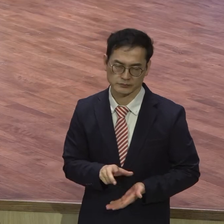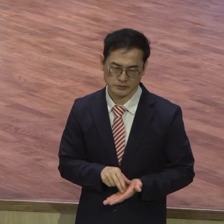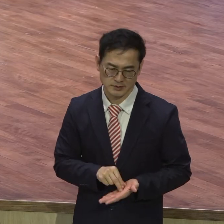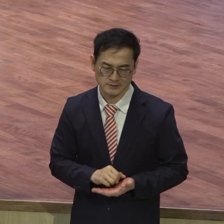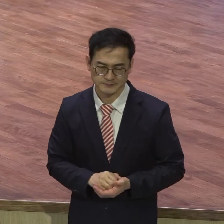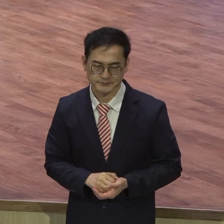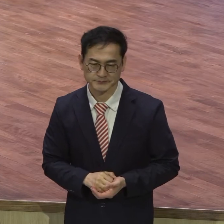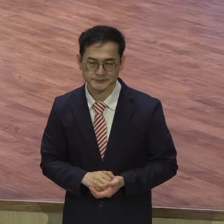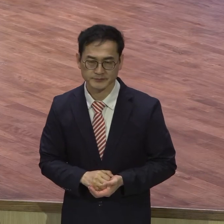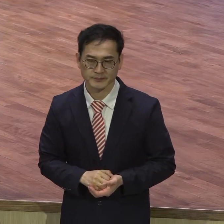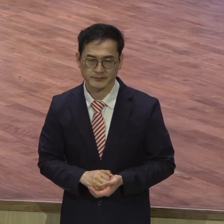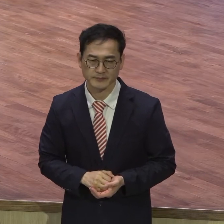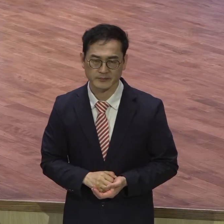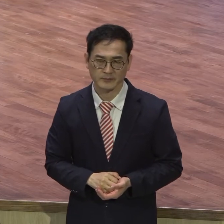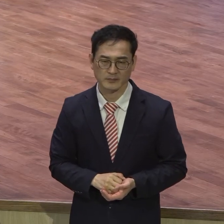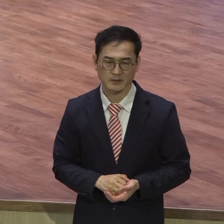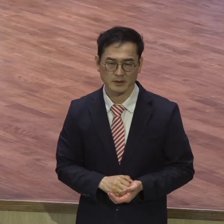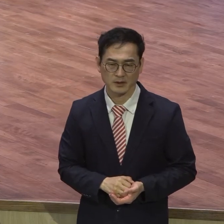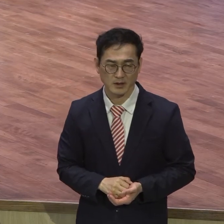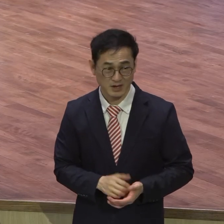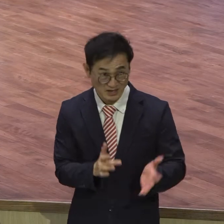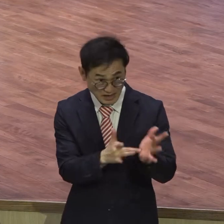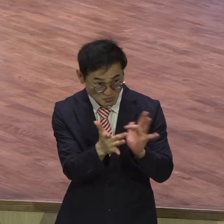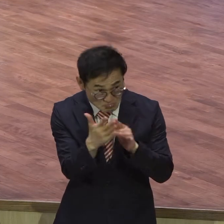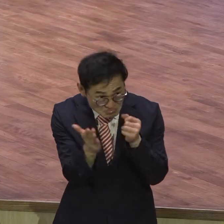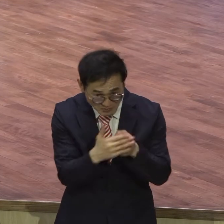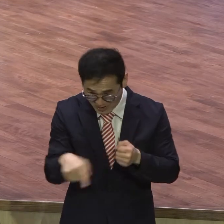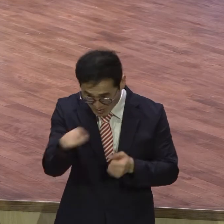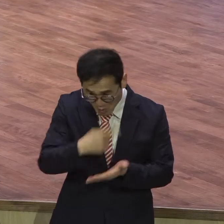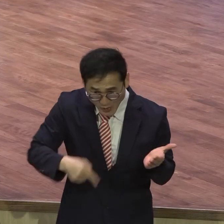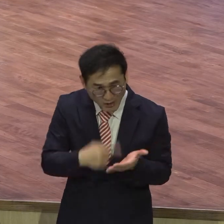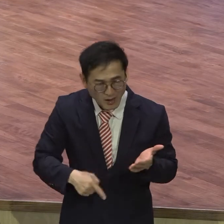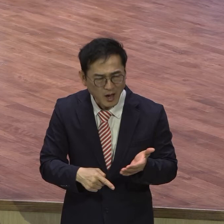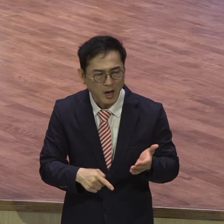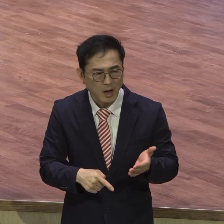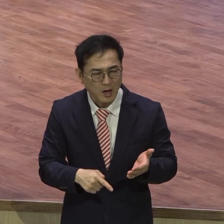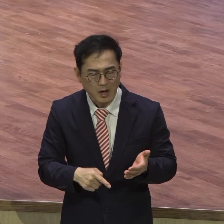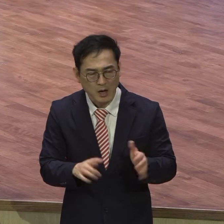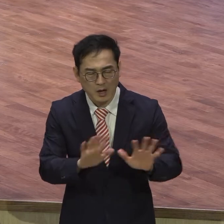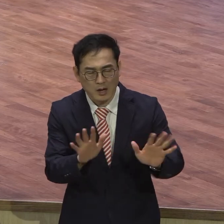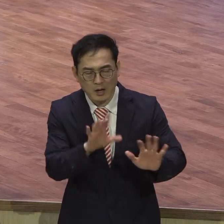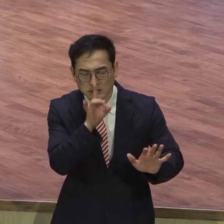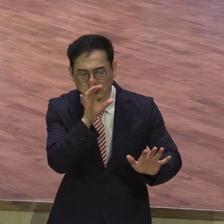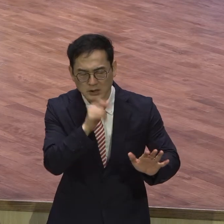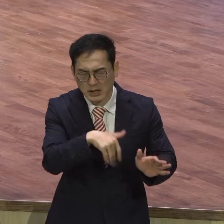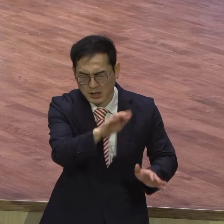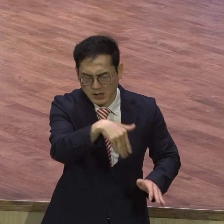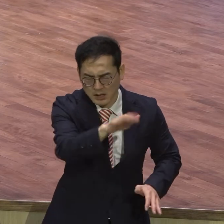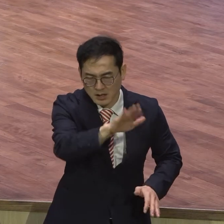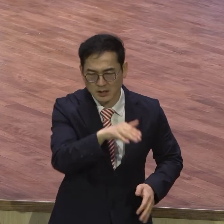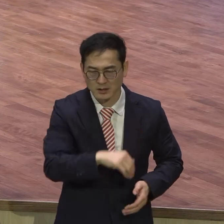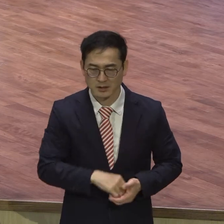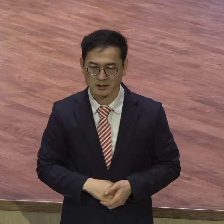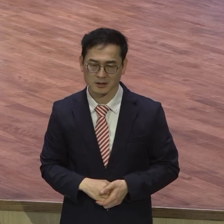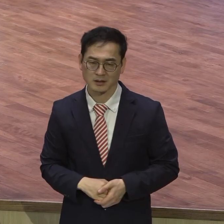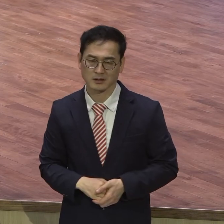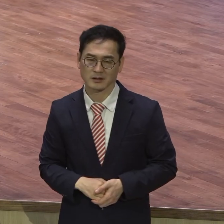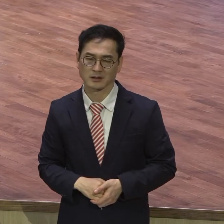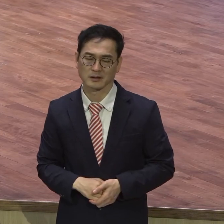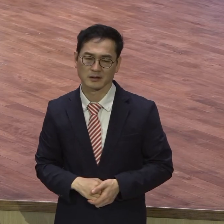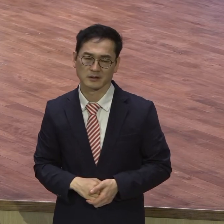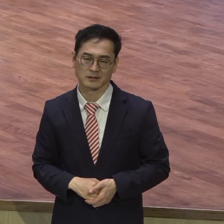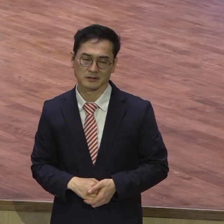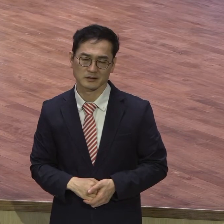어떻게 하든지 좀 빨리 떠나주세요 빨리 떠나 빨리 가세요 두 명의 이